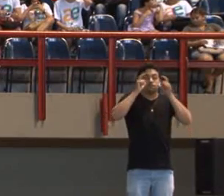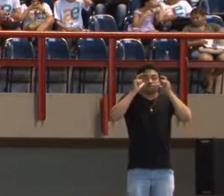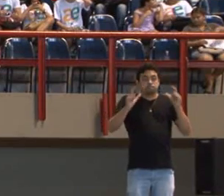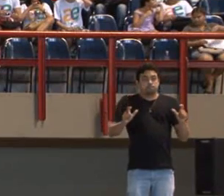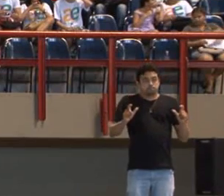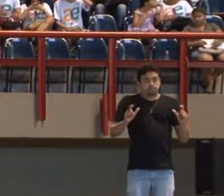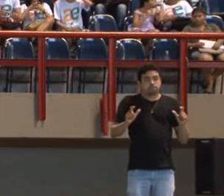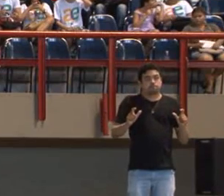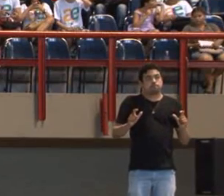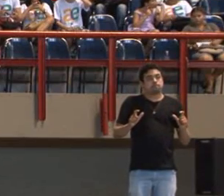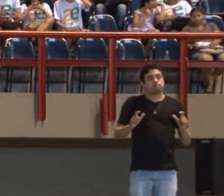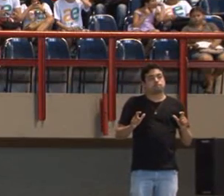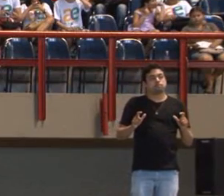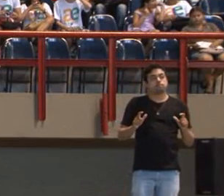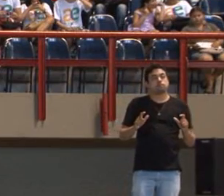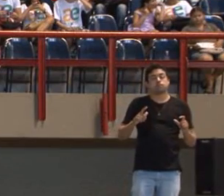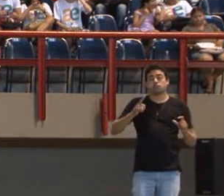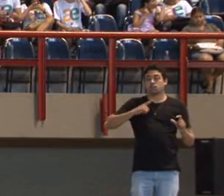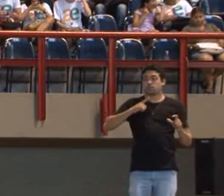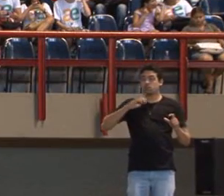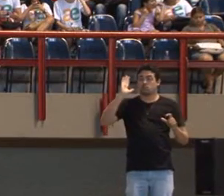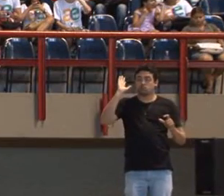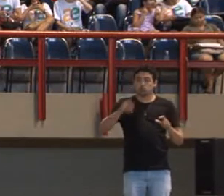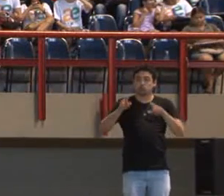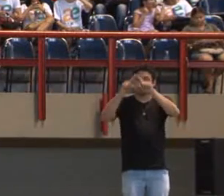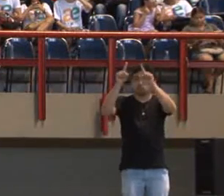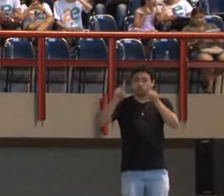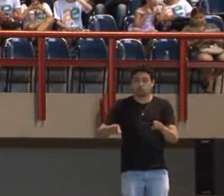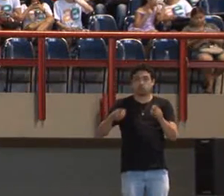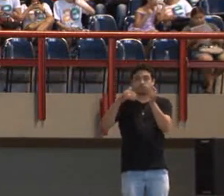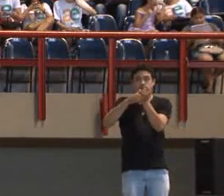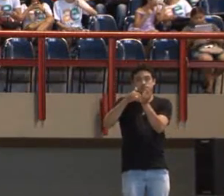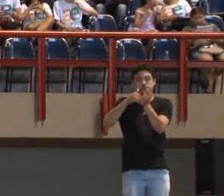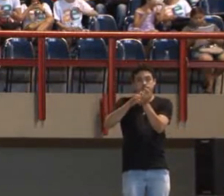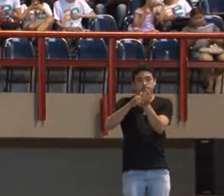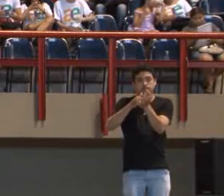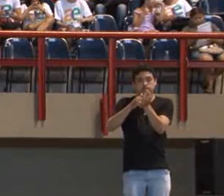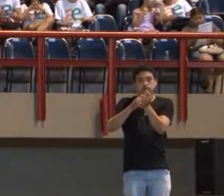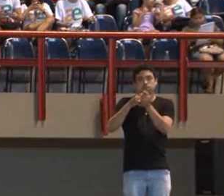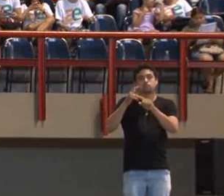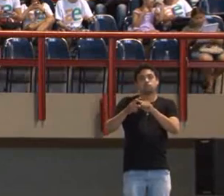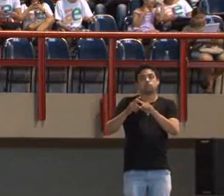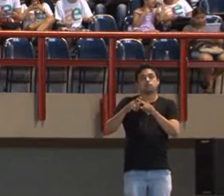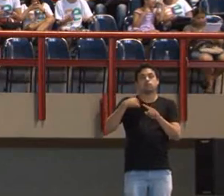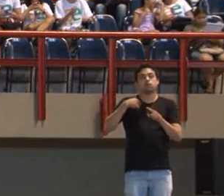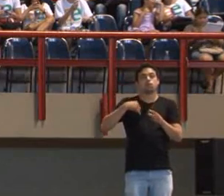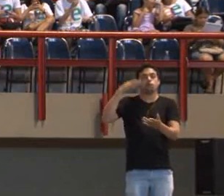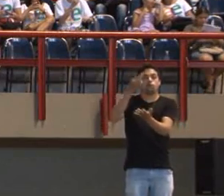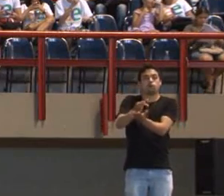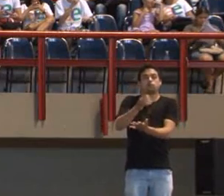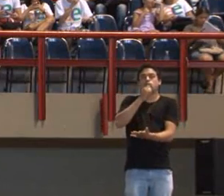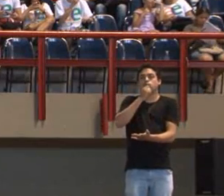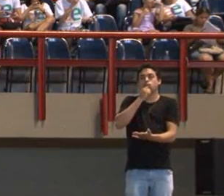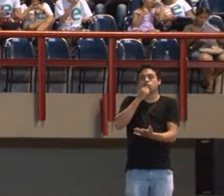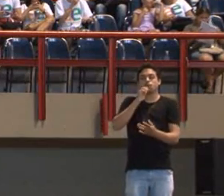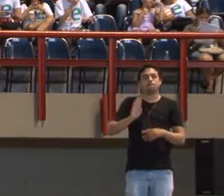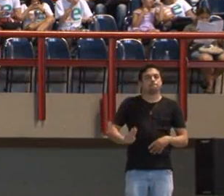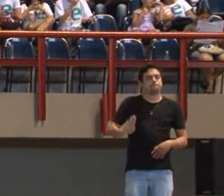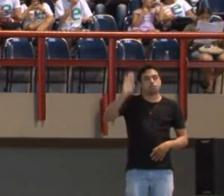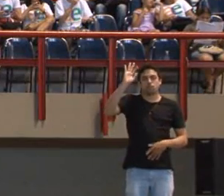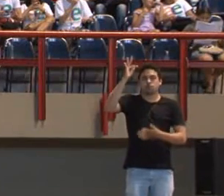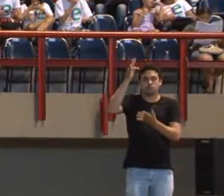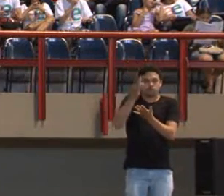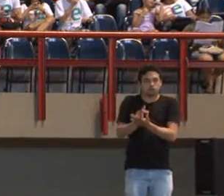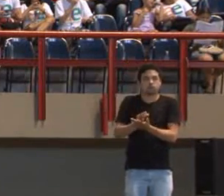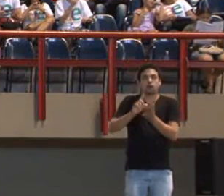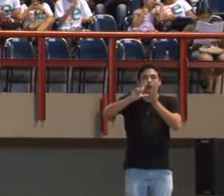falar. Eu tenho um plano secreto, professor. Eu nunca vou faltar às aulas. Prometo que eu nunca